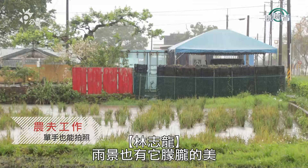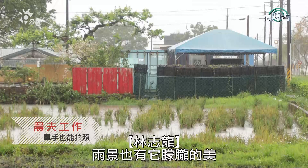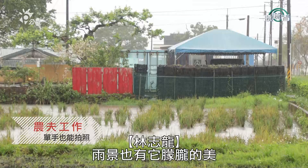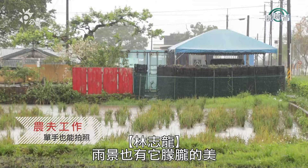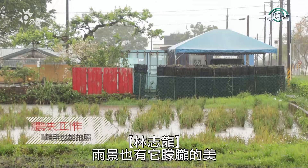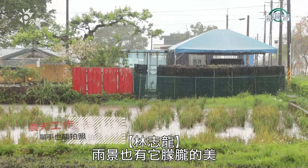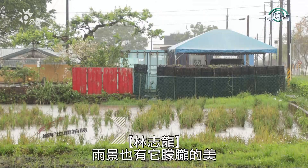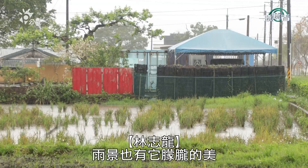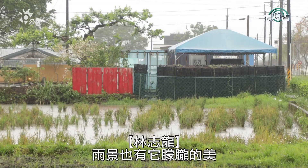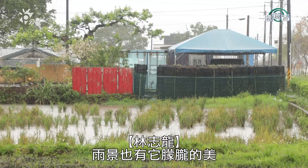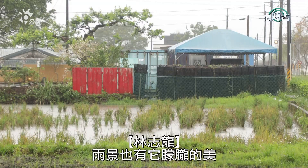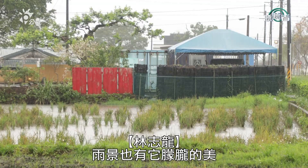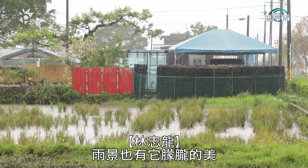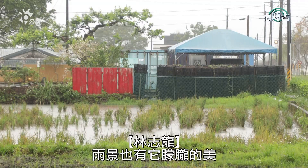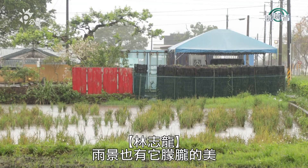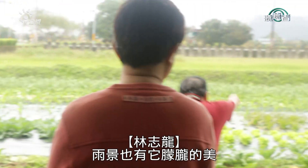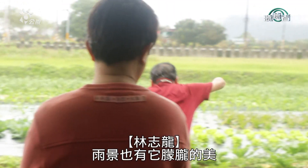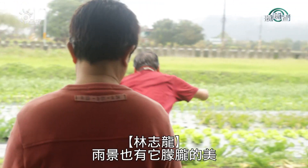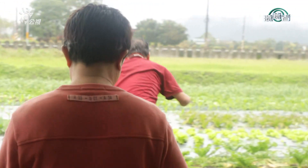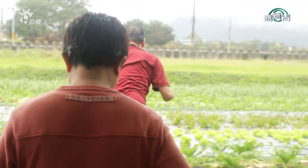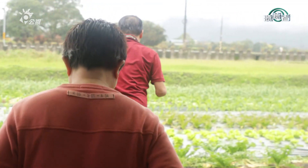鱼菌也有它浓浓的美。